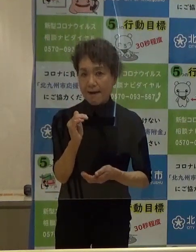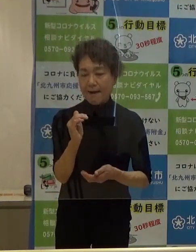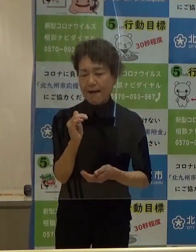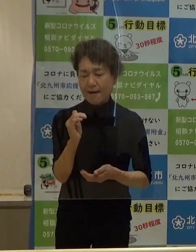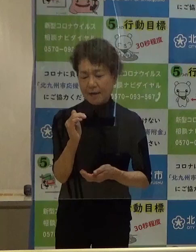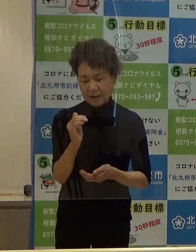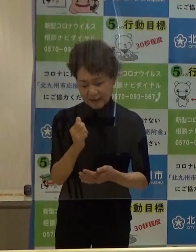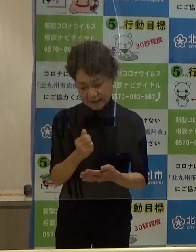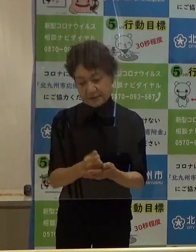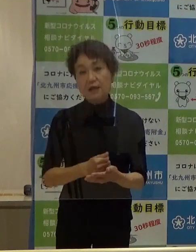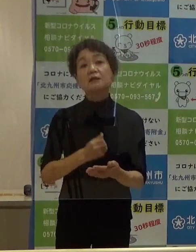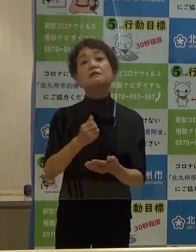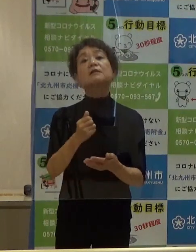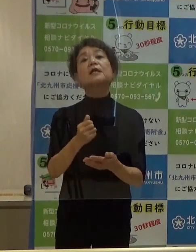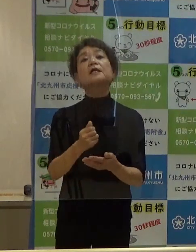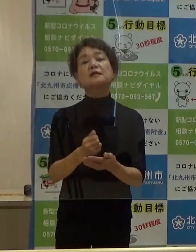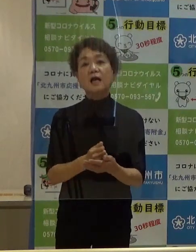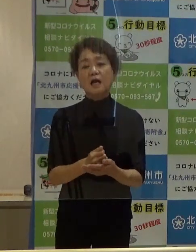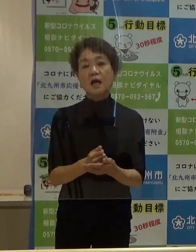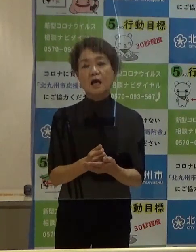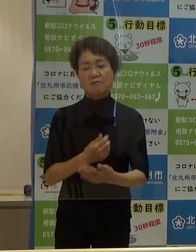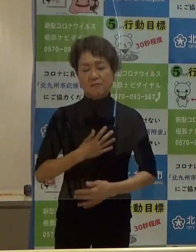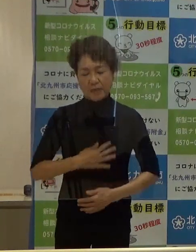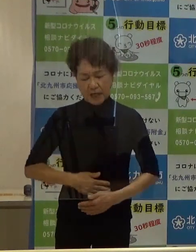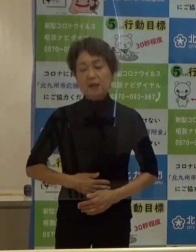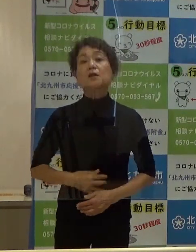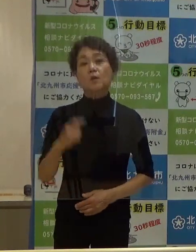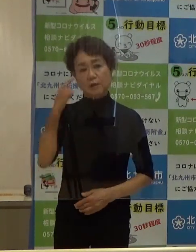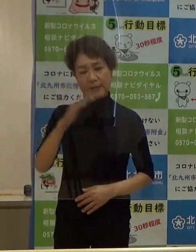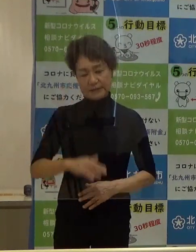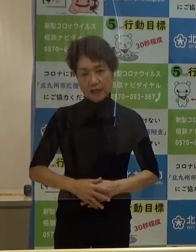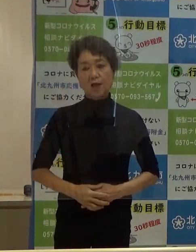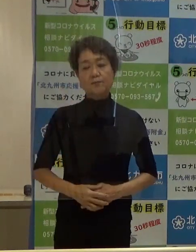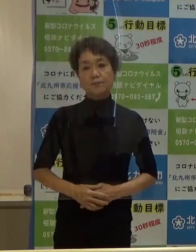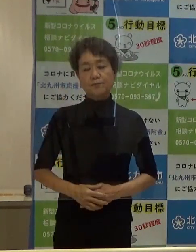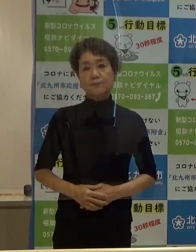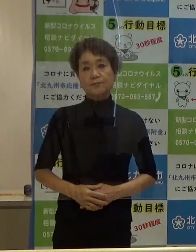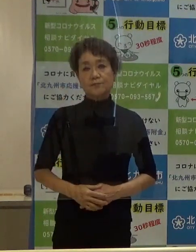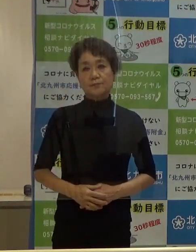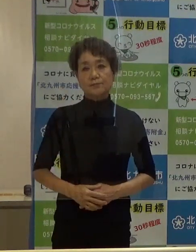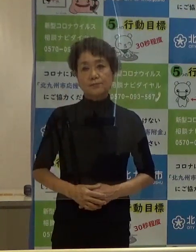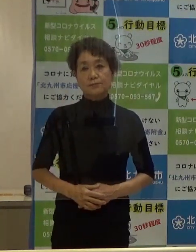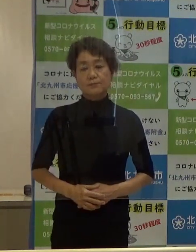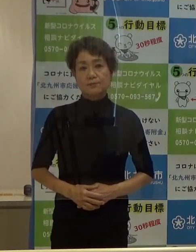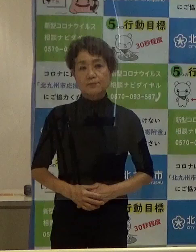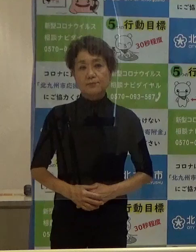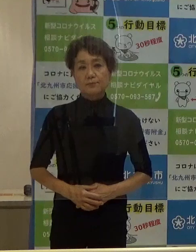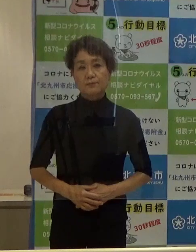残念ながら確保せねばいけないというふうには思っておりました。